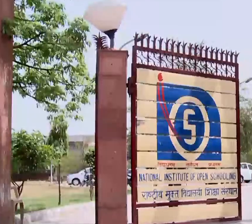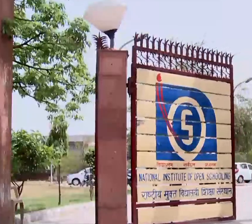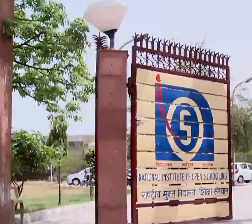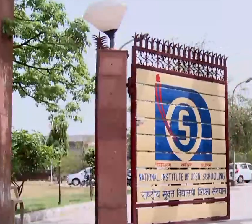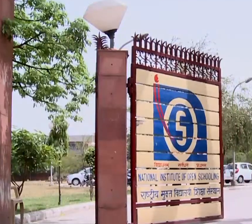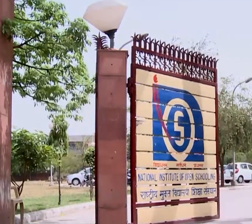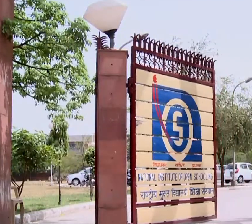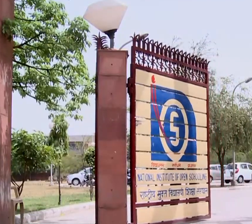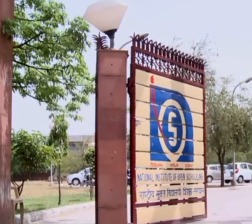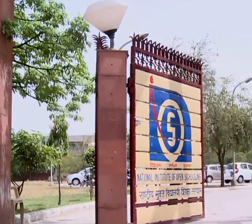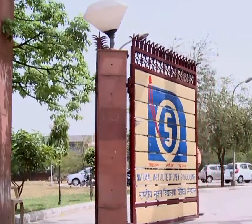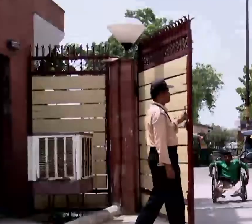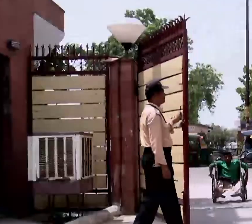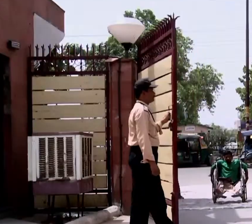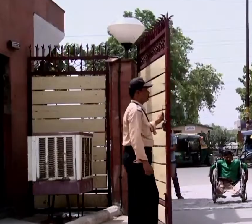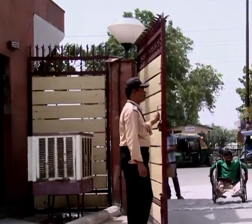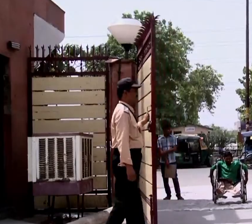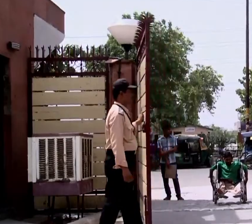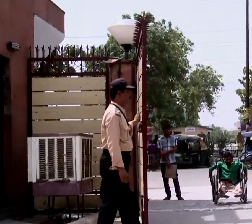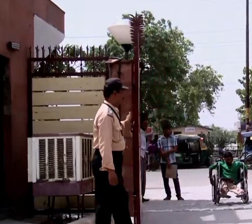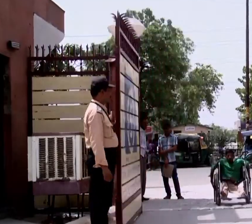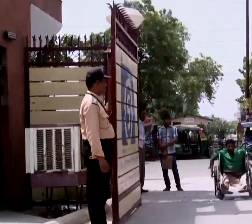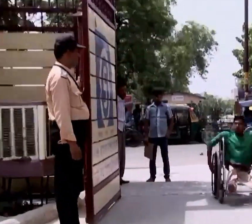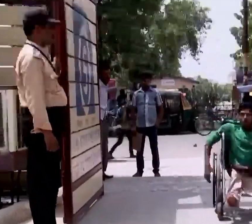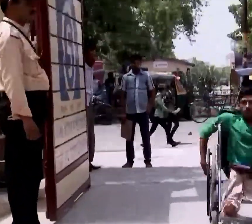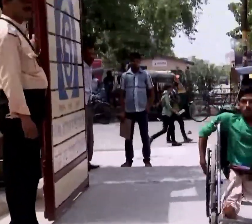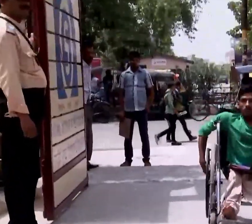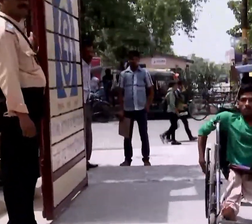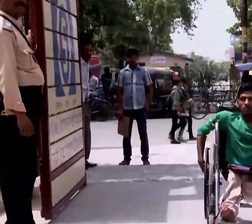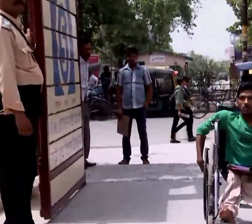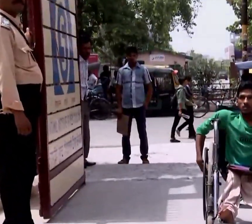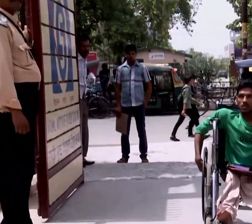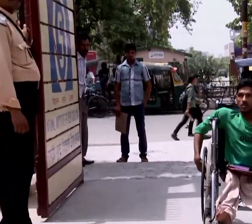जीवन ये प्रकाशित करने राहों को आलोकित करने